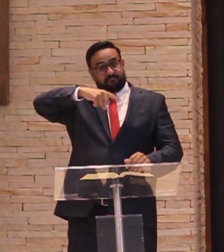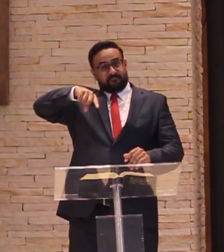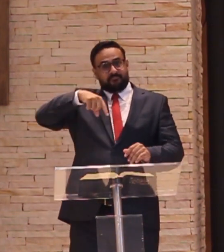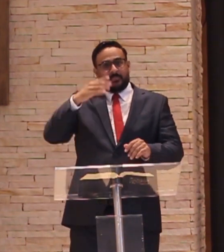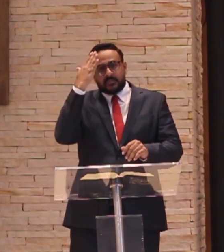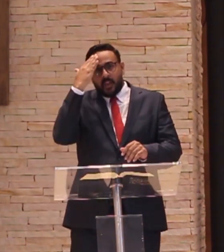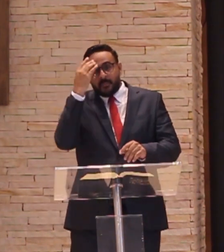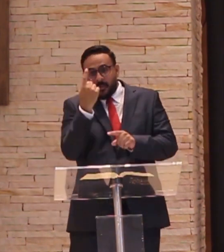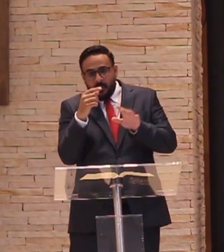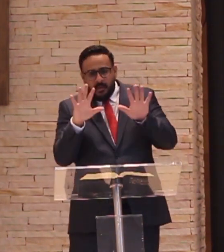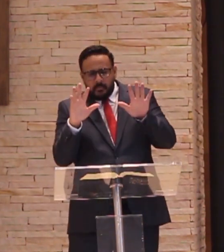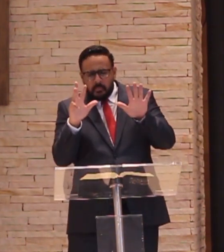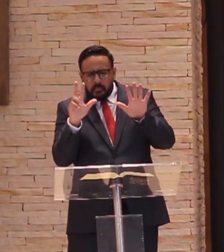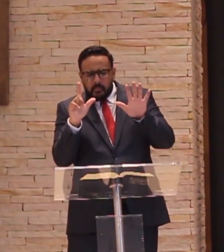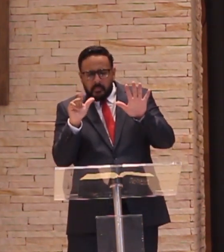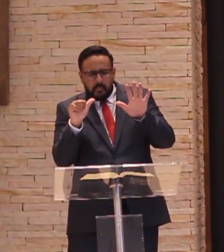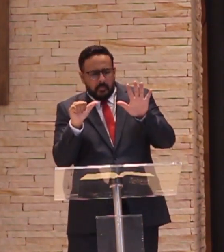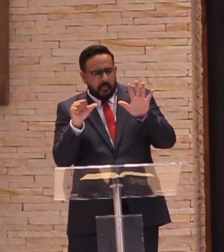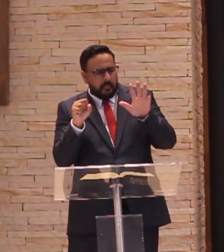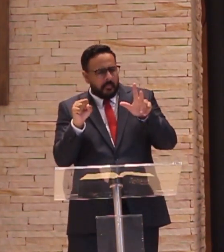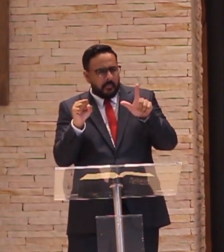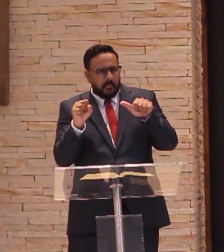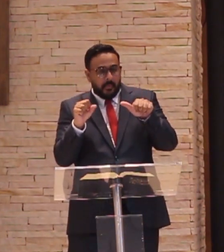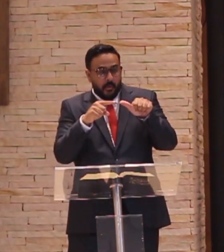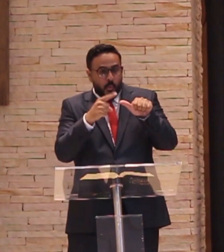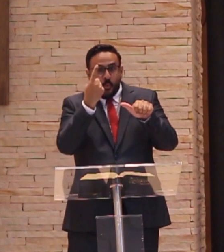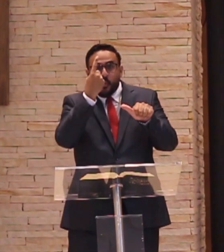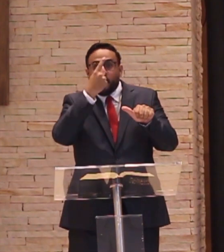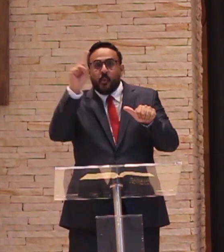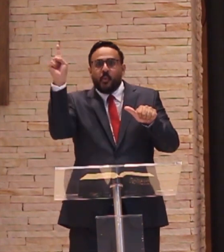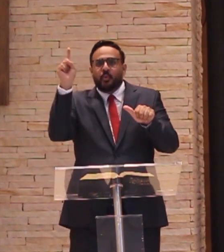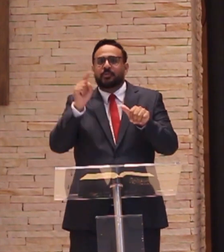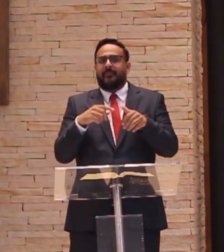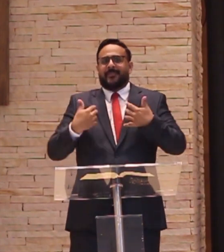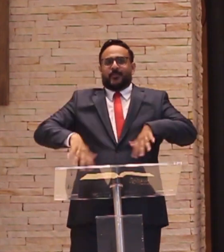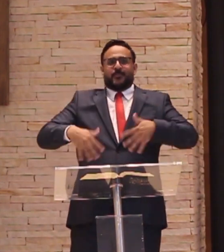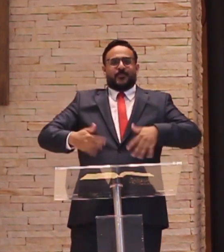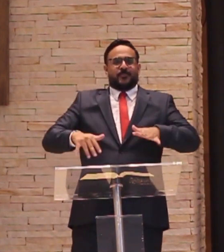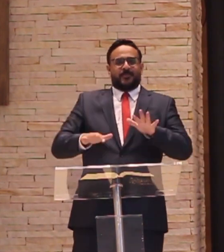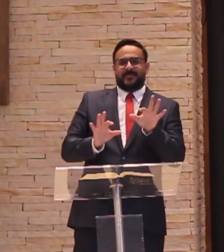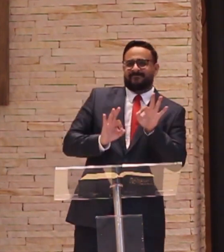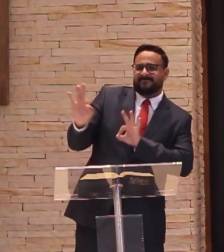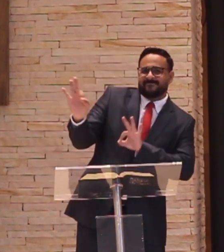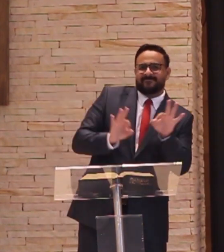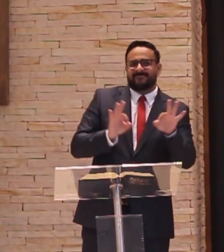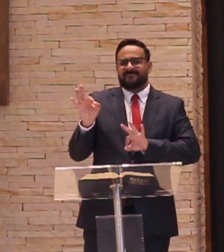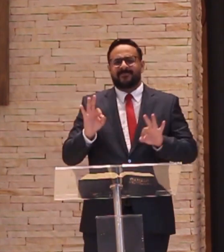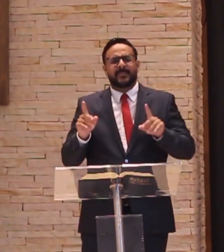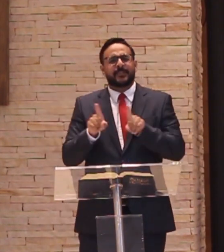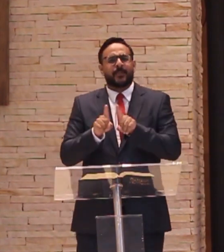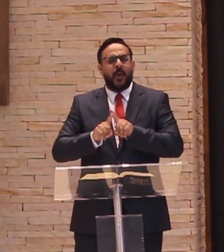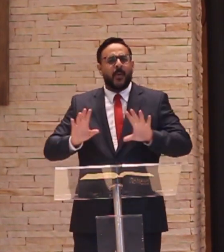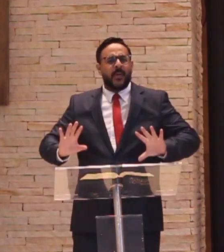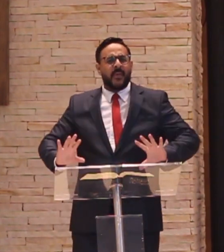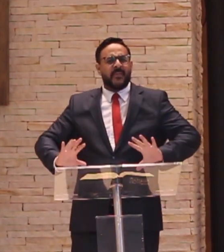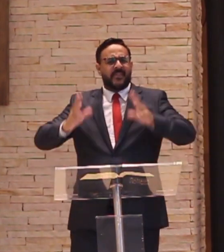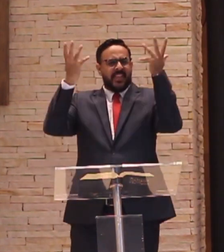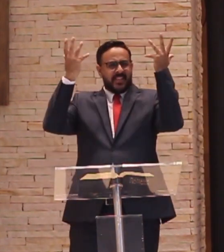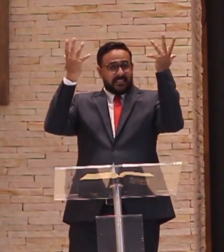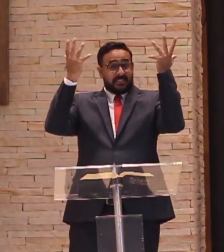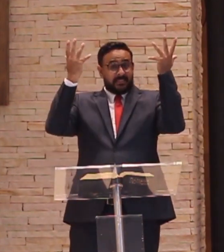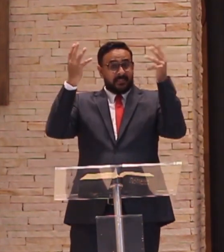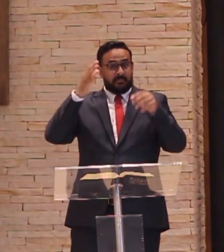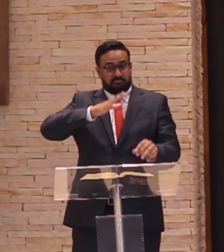10ª praga, eles sabiam que a libertação estava perto. E quando caiu a 9ª praga, ficou faltando uma